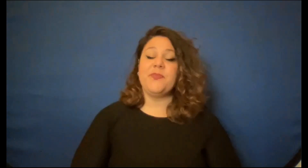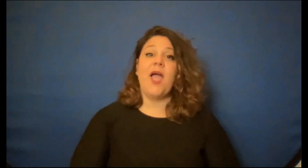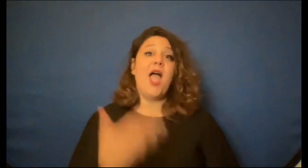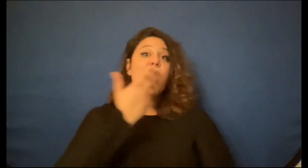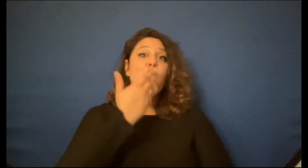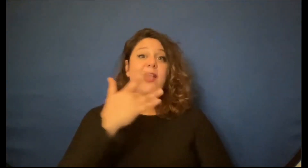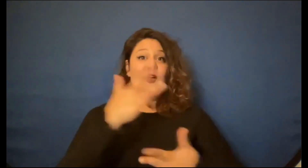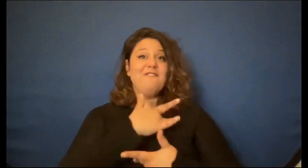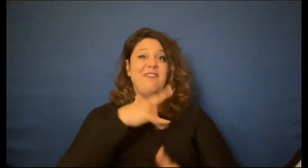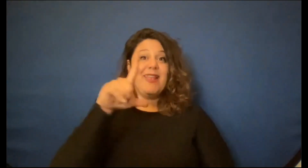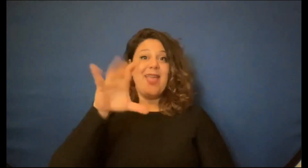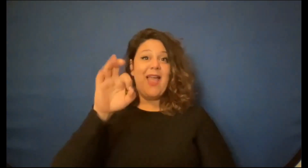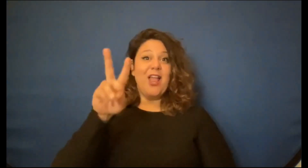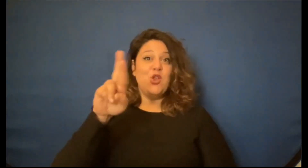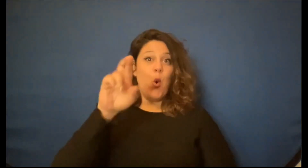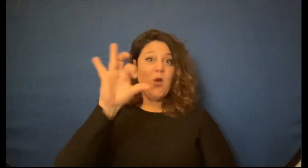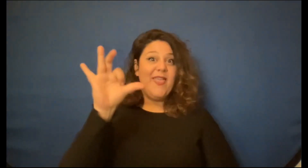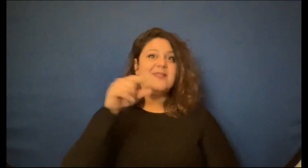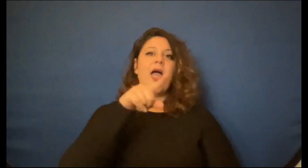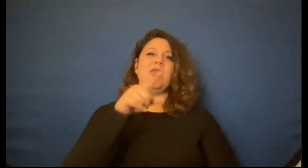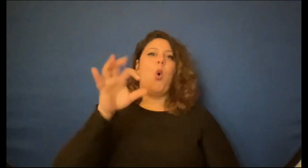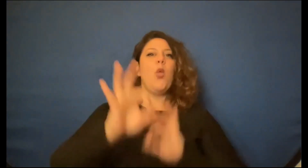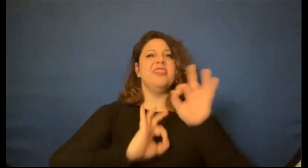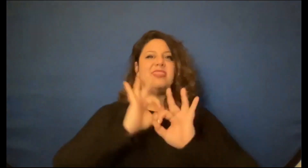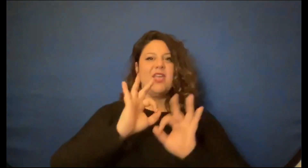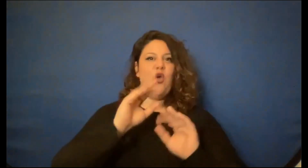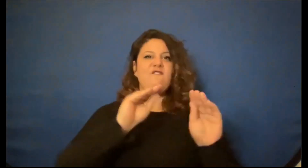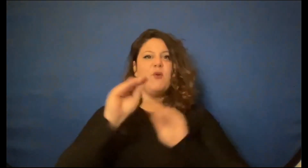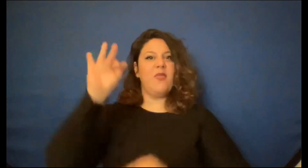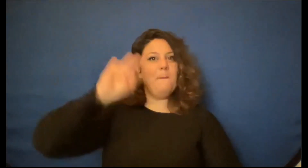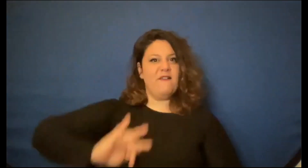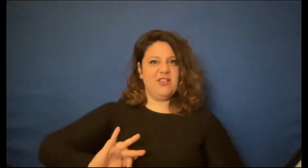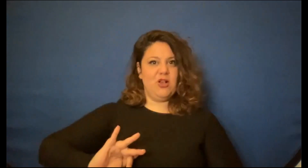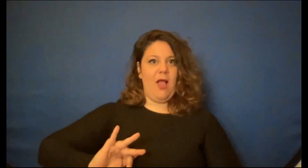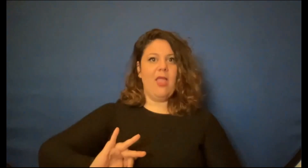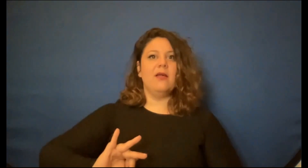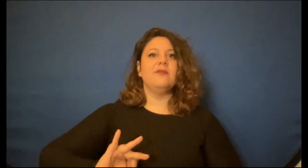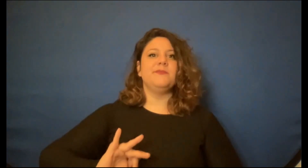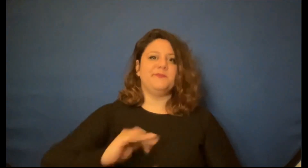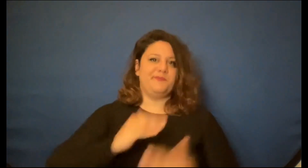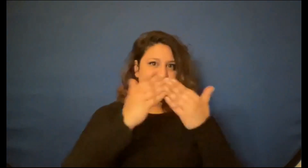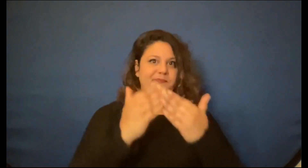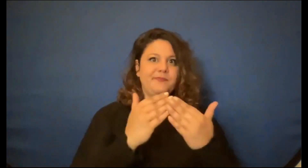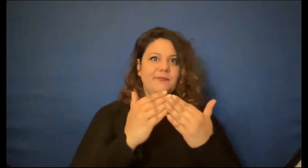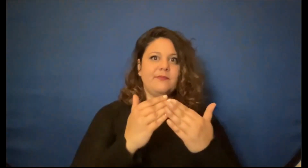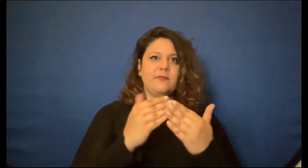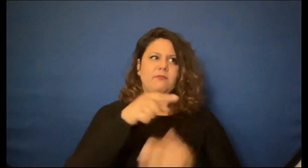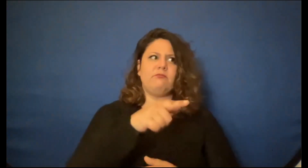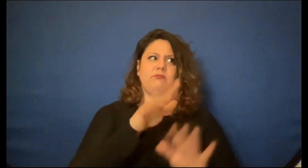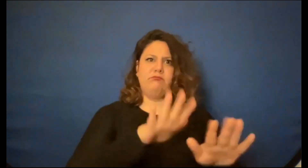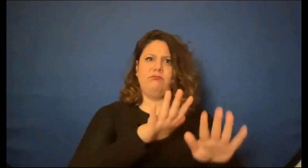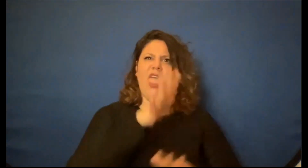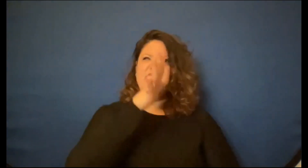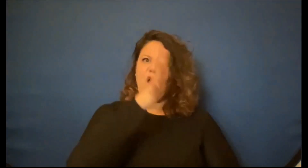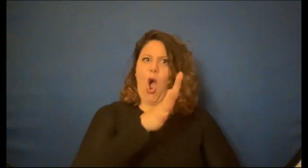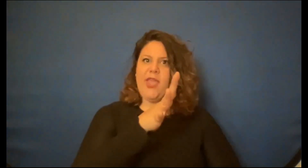Lourdes, donde hice formación profesional, ahí llegué, estuve ahí 5 años y